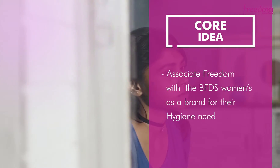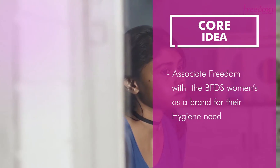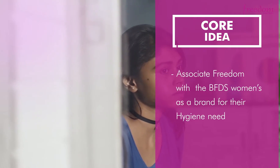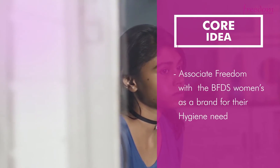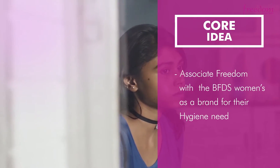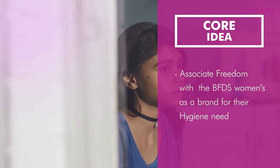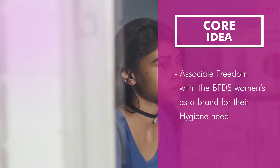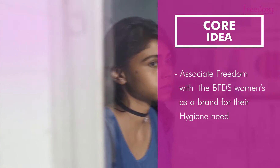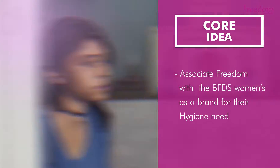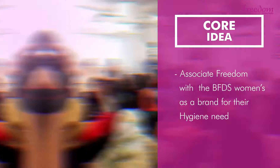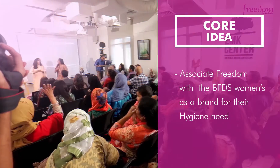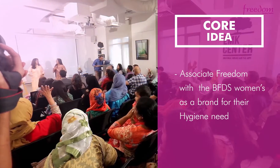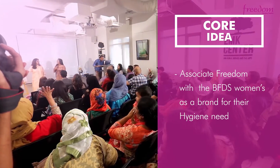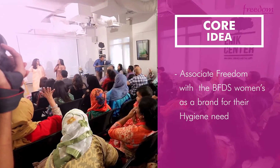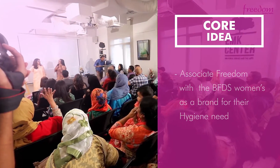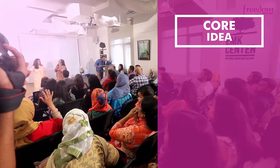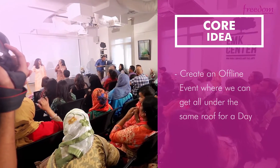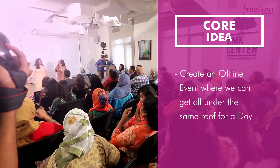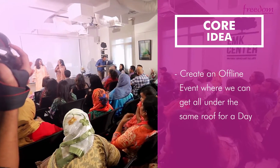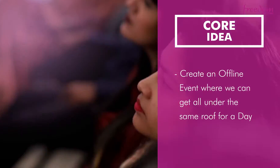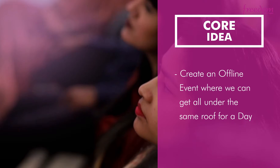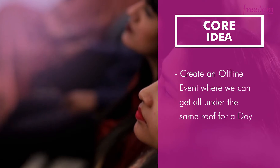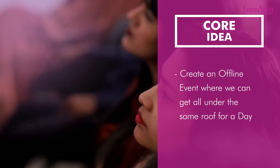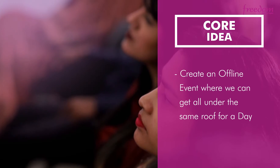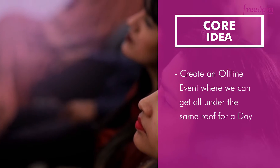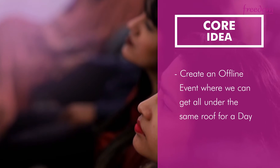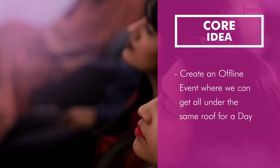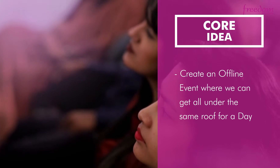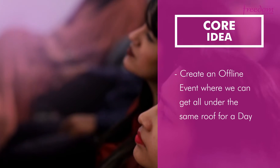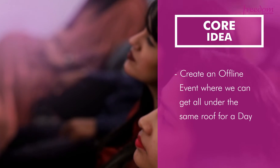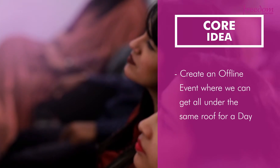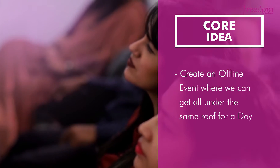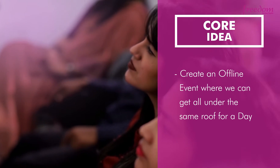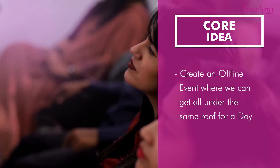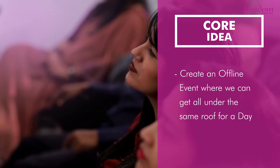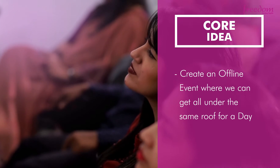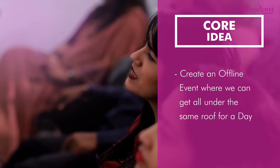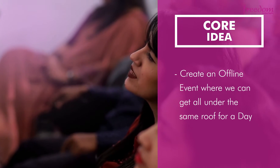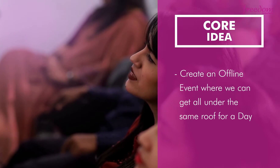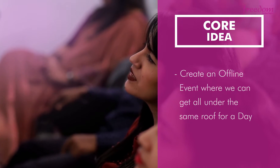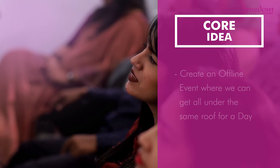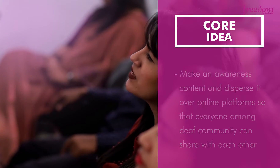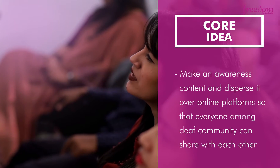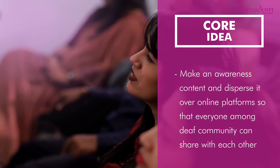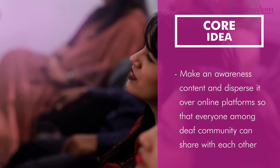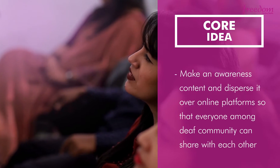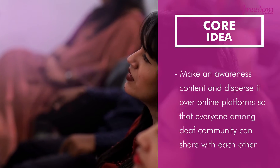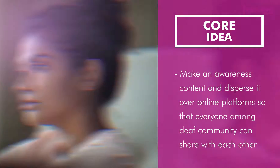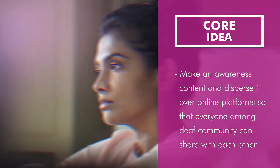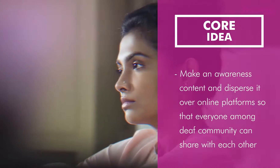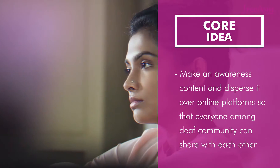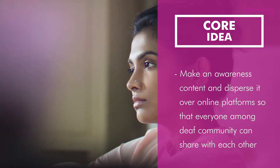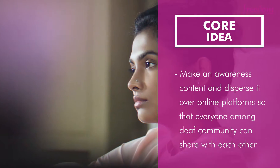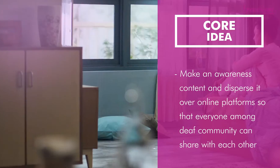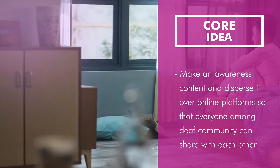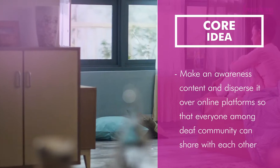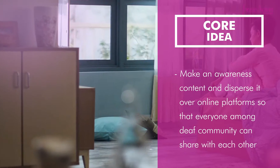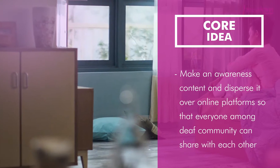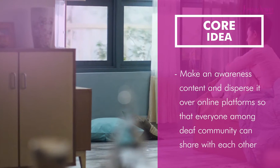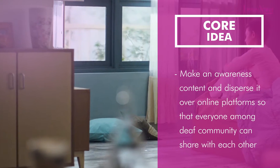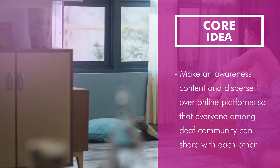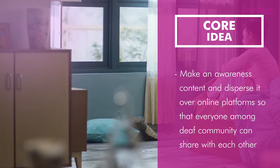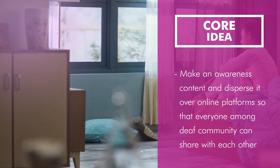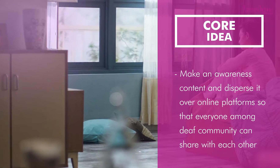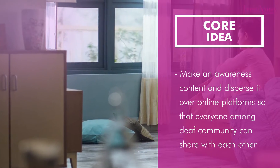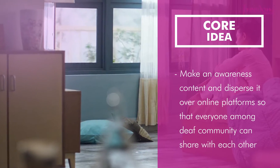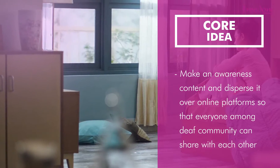কষ্টকর, সেখানে এই স্পেশাল মানুষদের জন্য এই সময়টুকু অনেক বেশি চ্যালেঞ্জিং। তাই তো এই